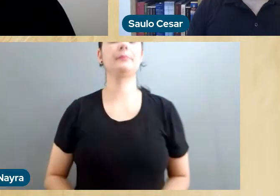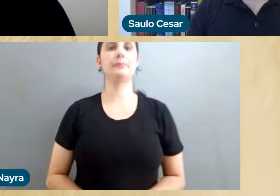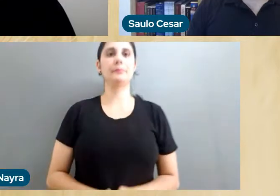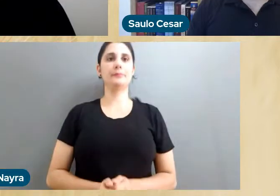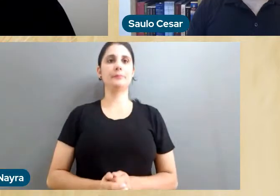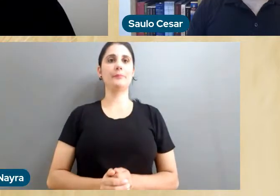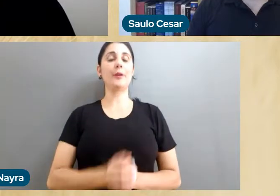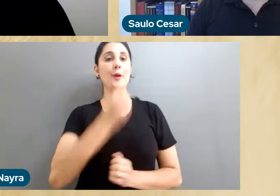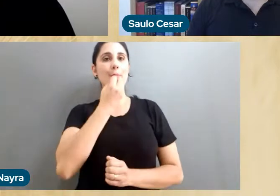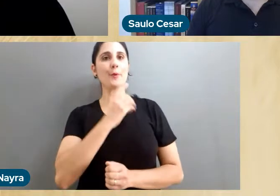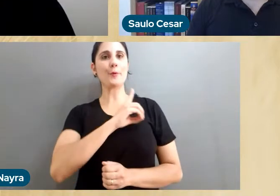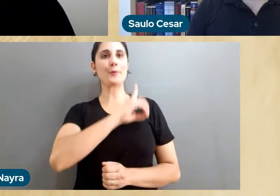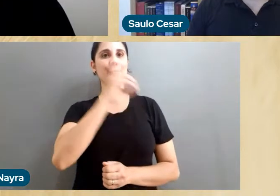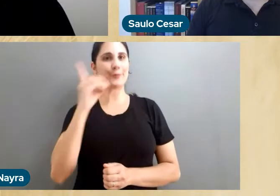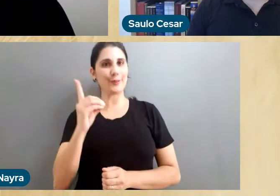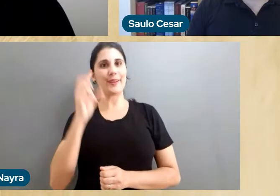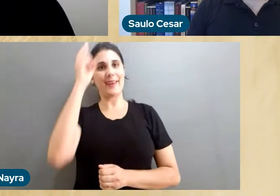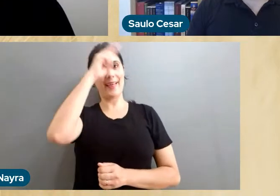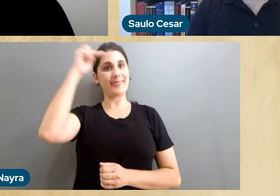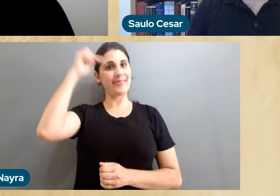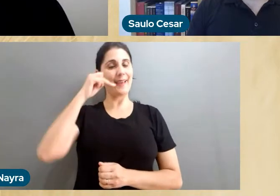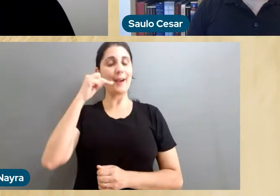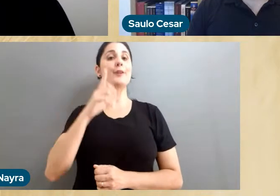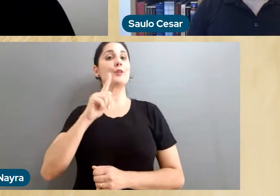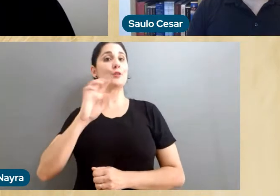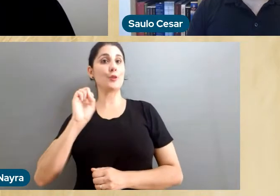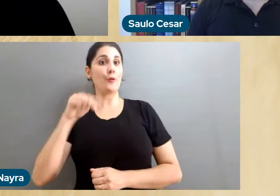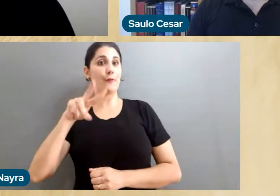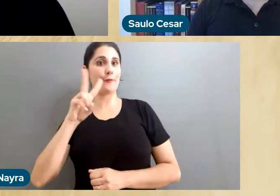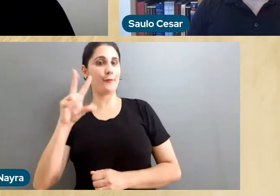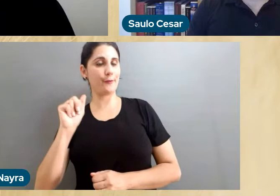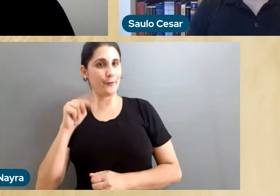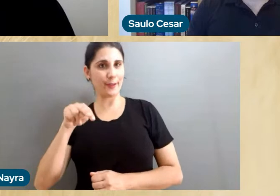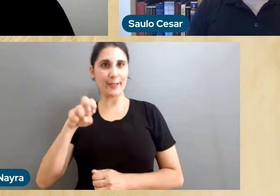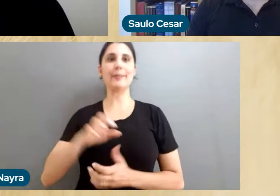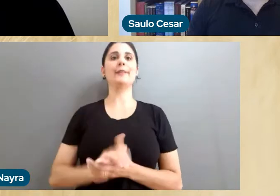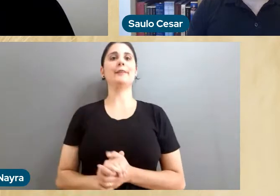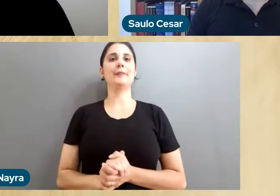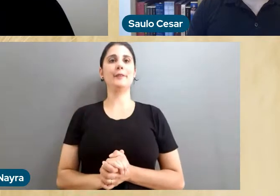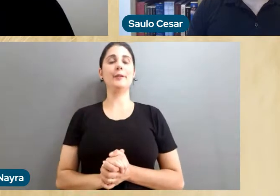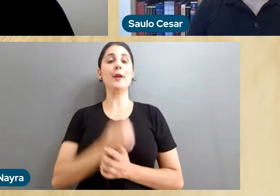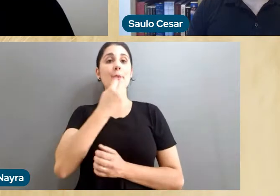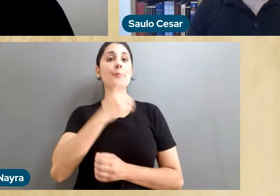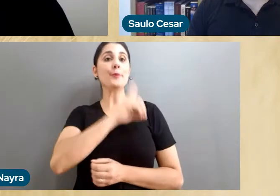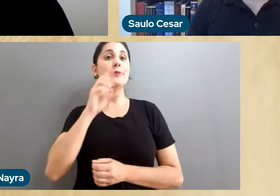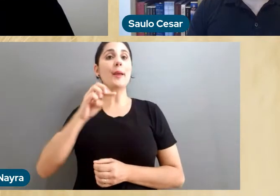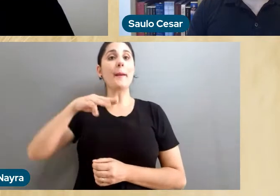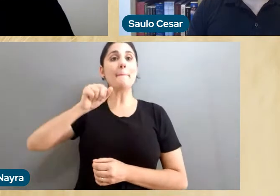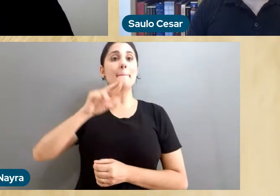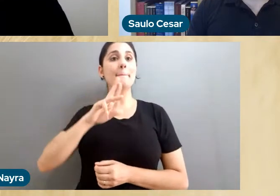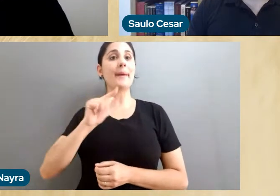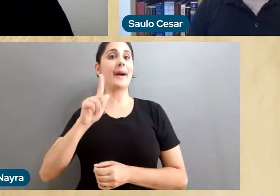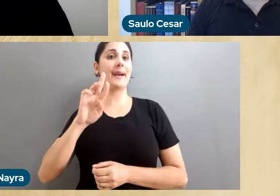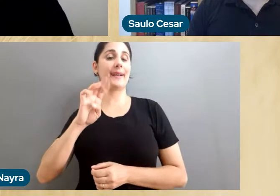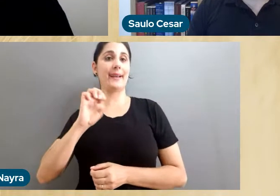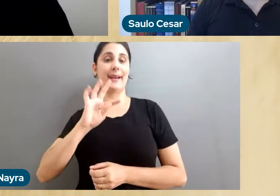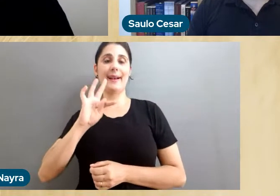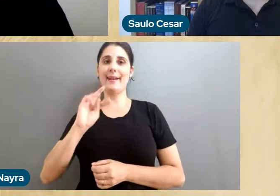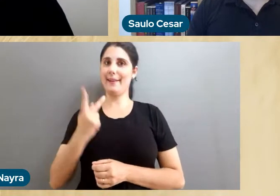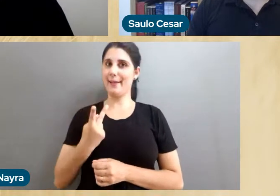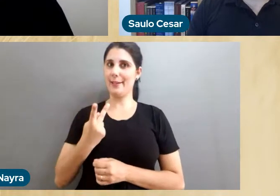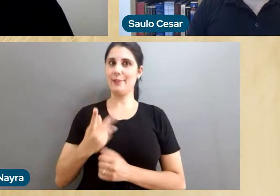dia Naira, bom dia Giovanni, bom dia Margarete, nossa equipe